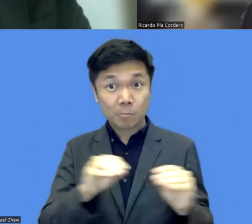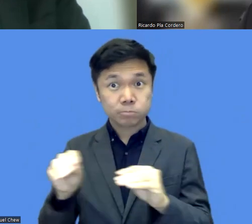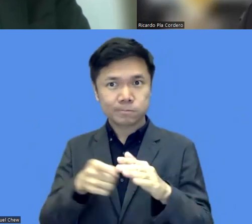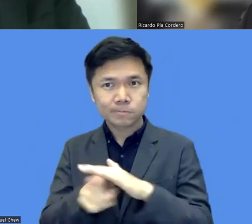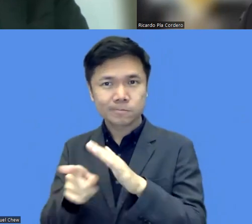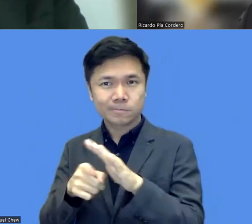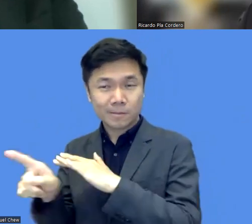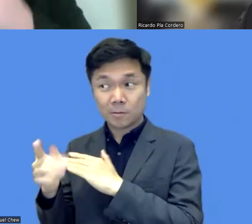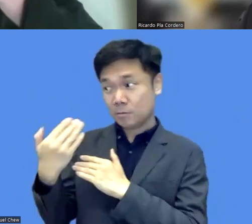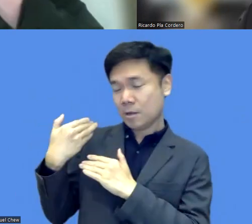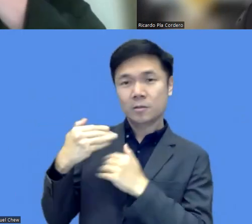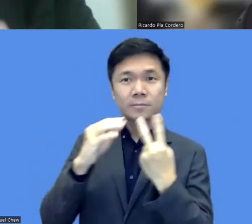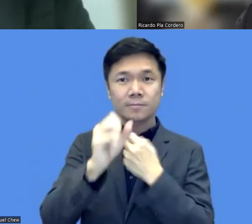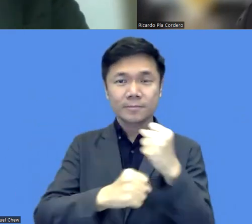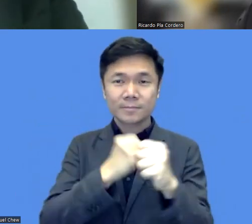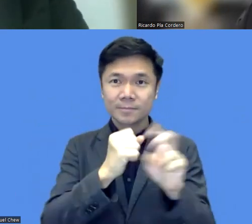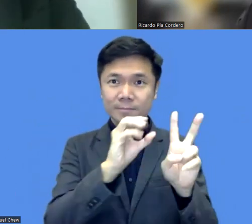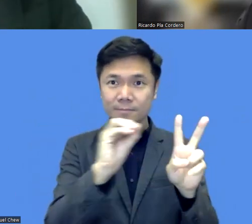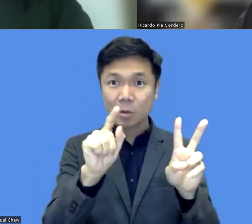Estaba tomando notas